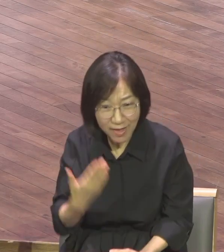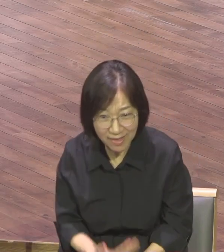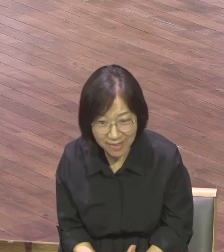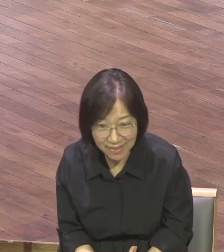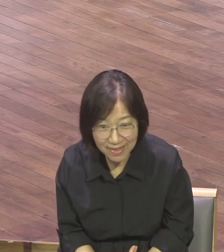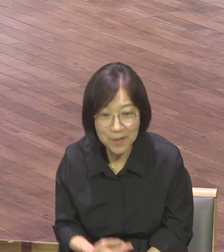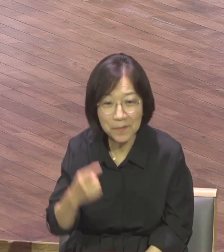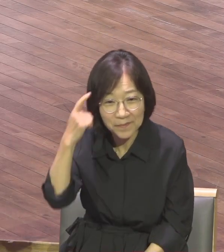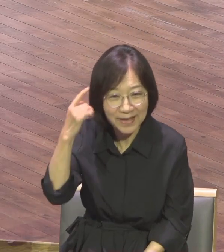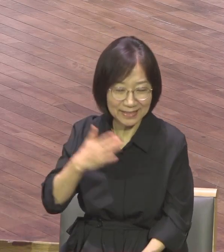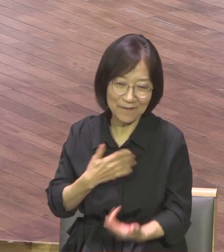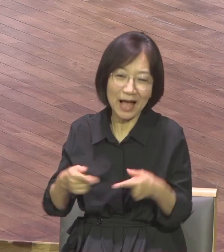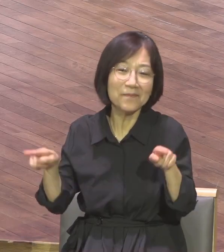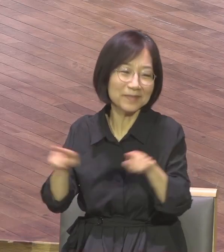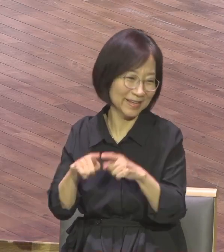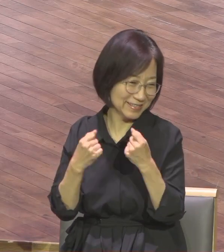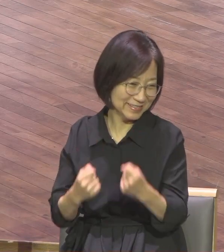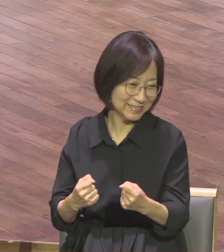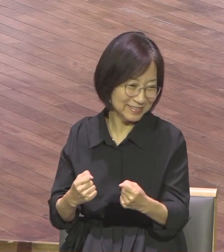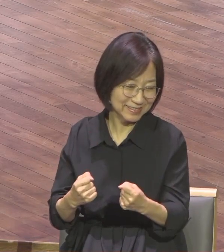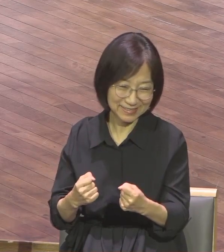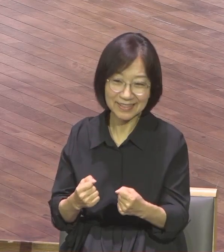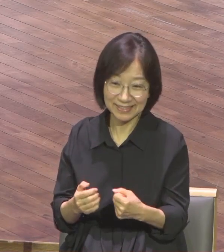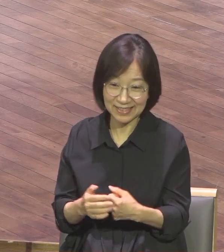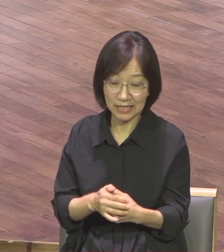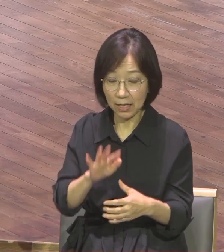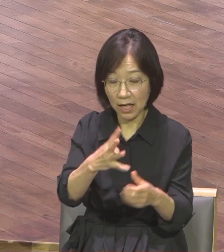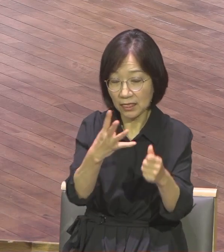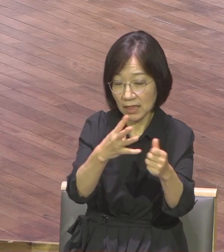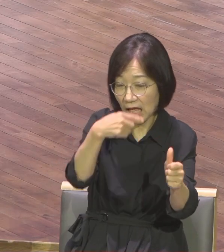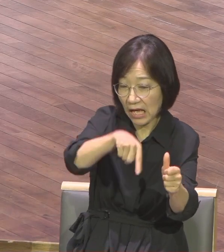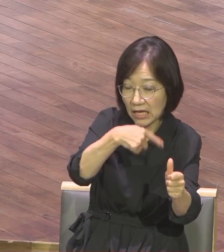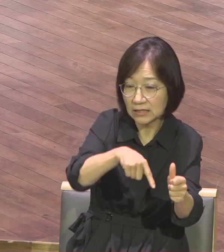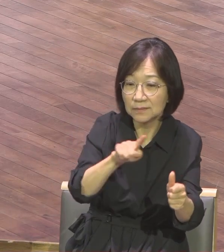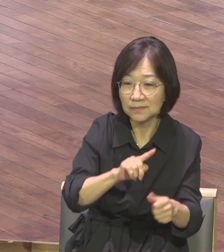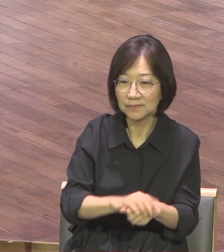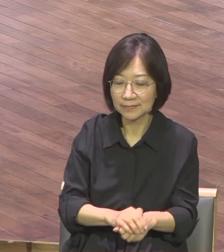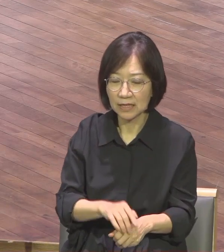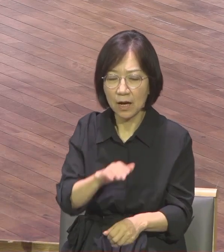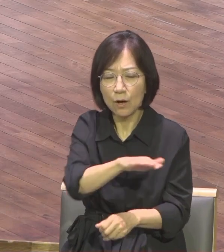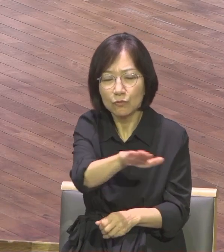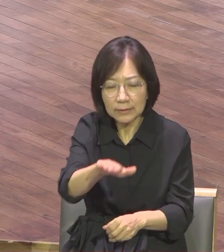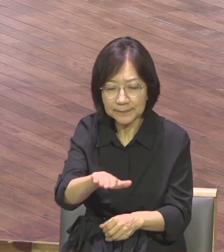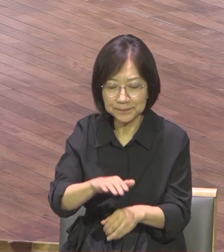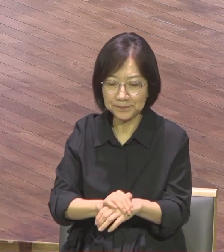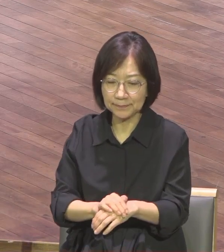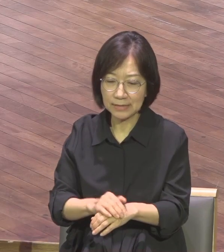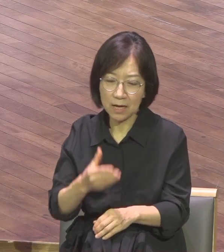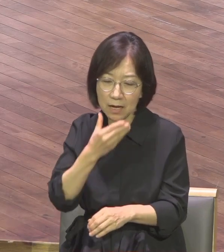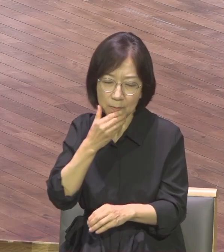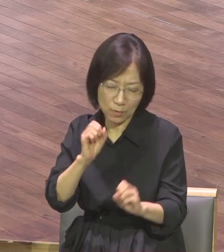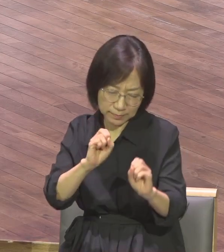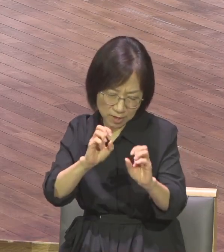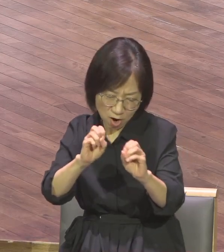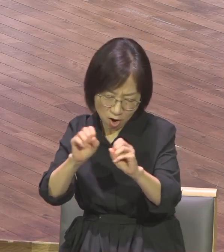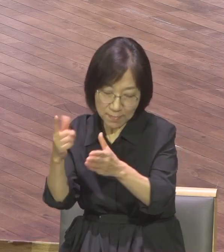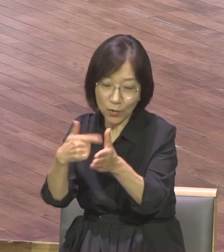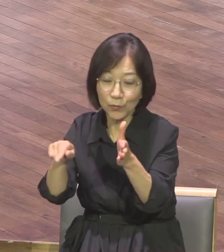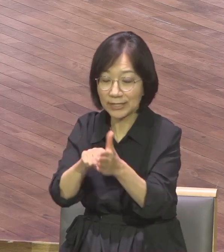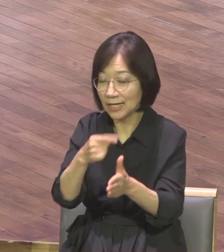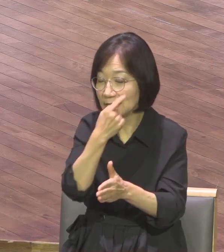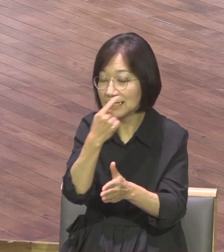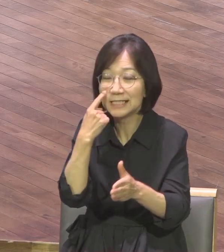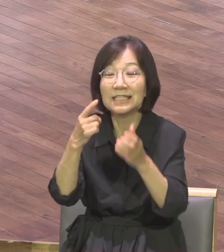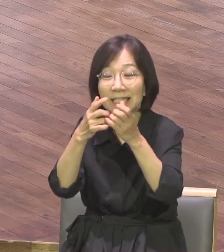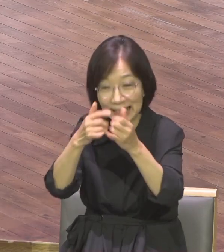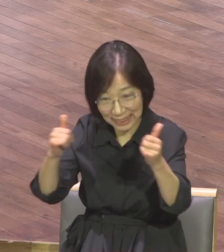안에 같이 계십니다. 자, 넷째로 우리를 땅끝까지 복음을 증거할 증인으로 부르셨다는 것입니다.